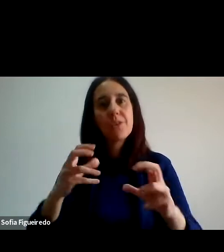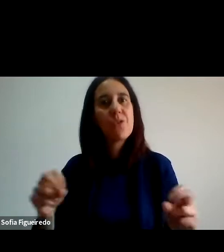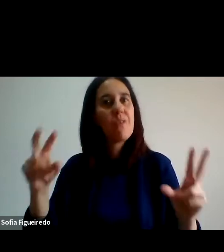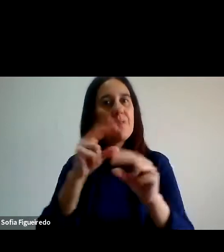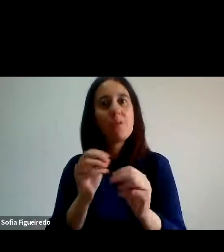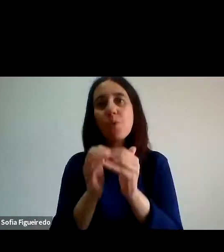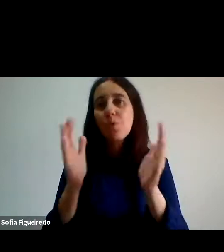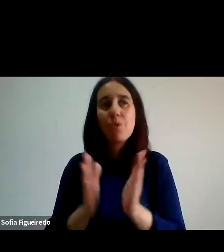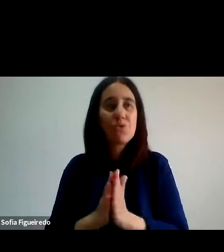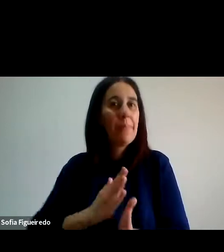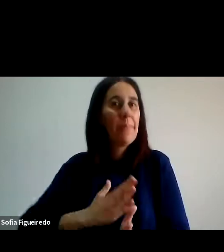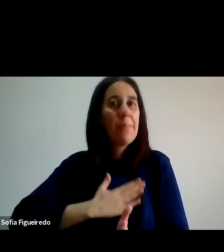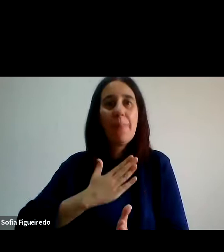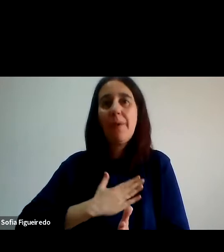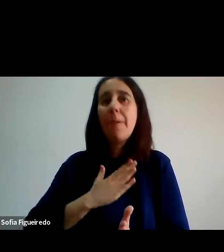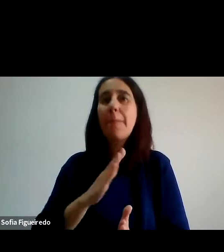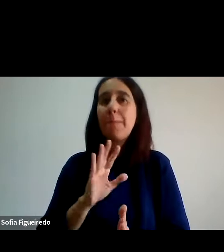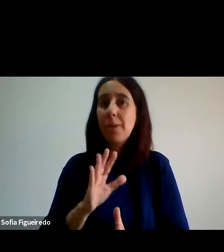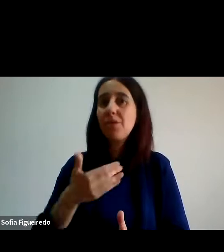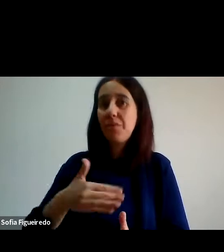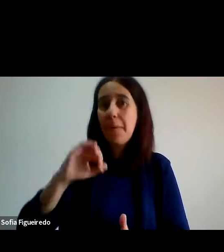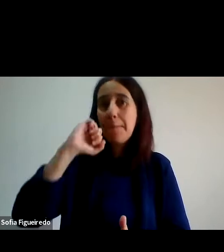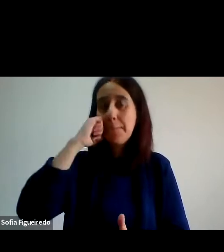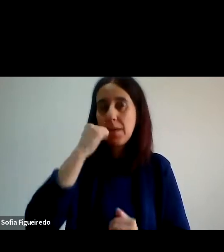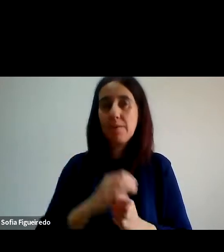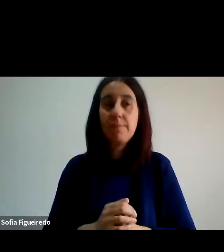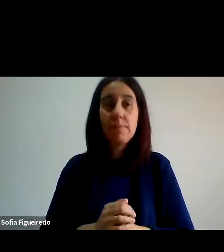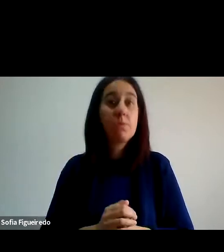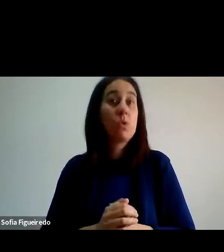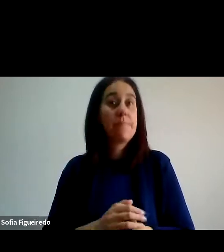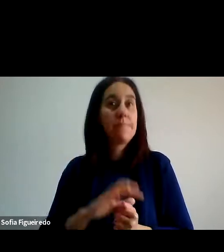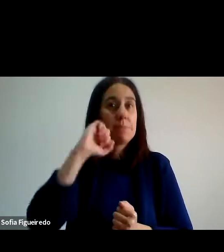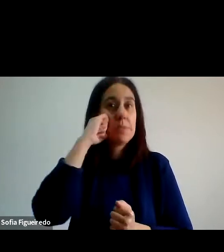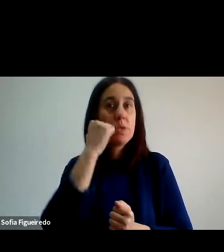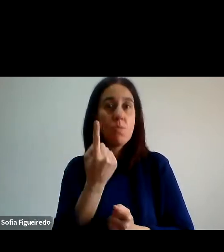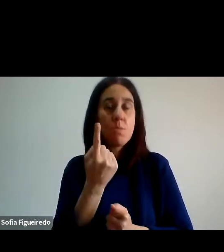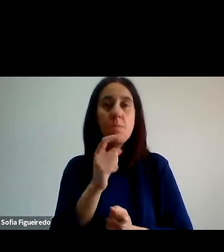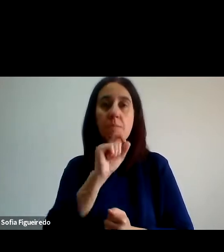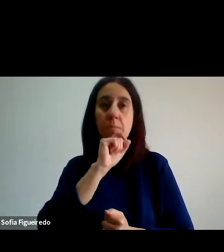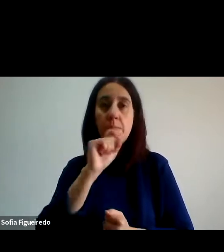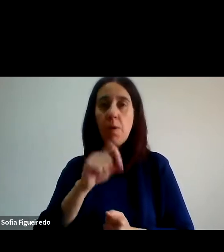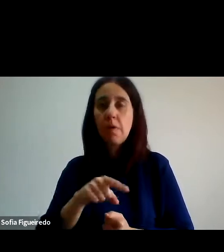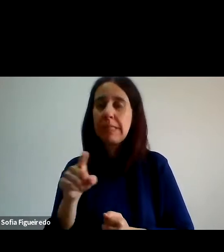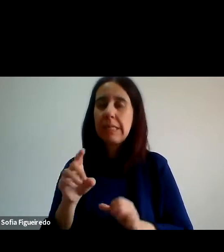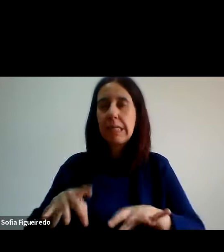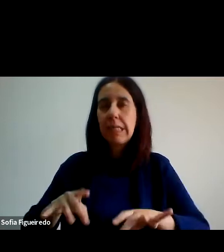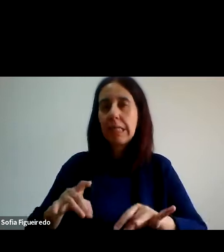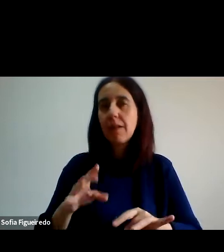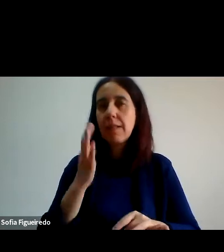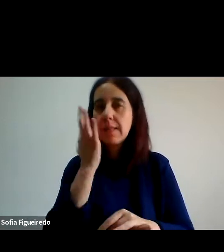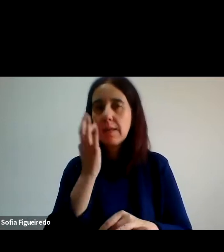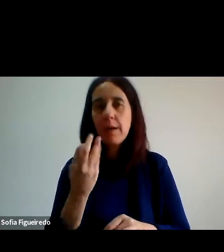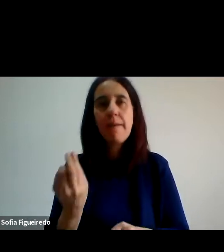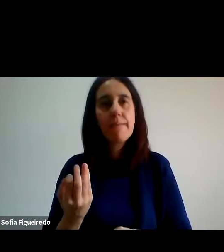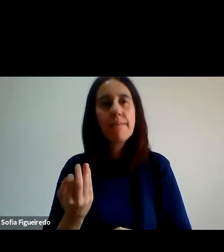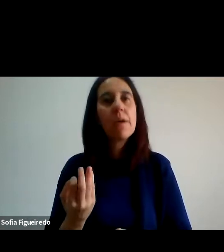nós não queríamos, mas que vai ter consequências. Ora, uma dessas consequências pode ser, e vamos tentar evitar que seja, é